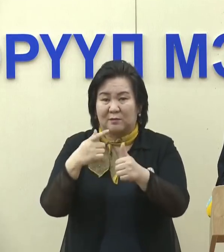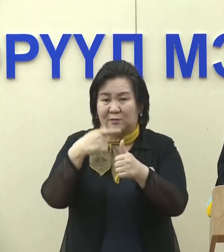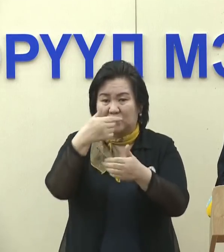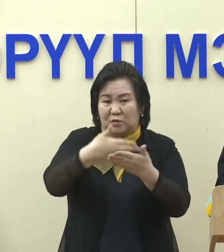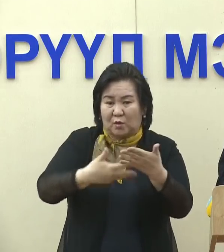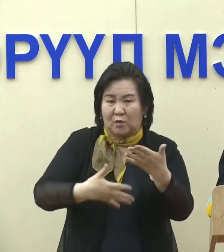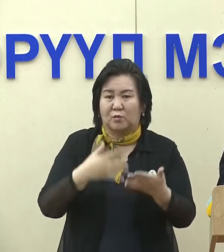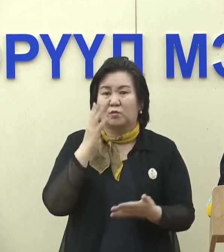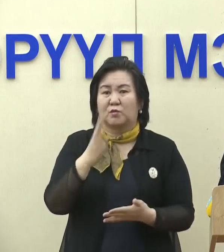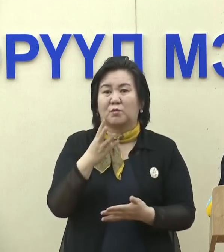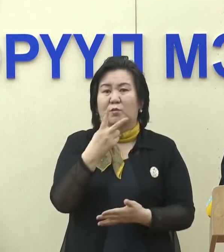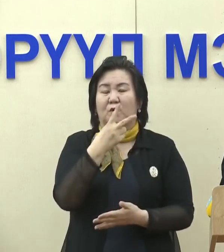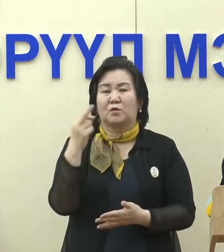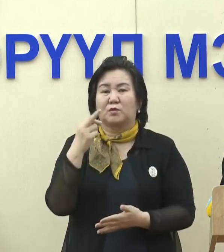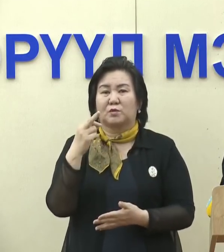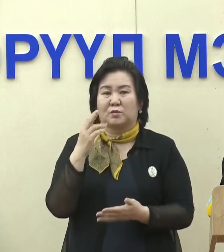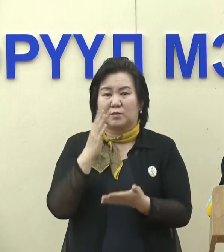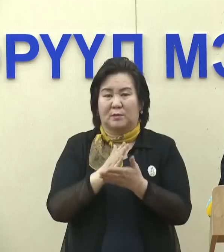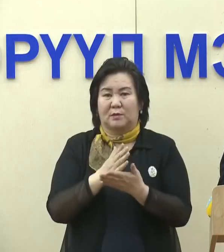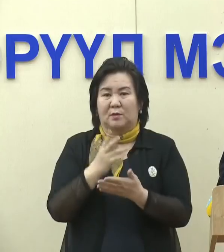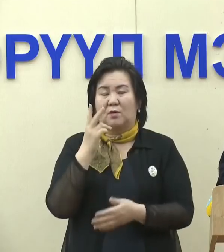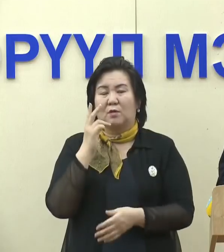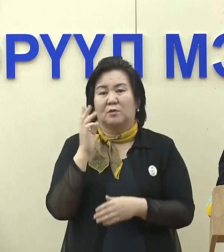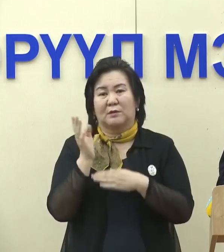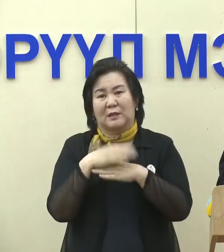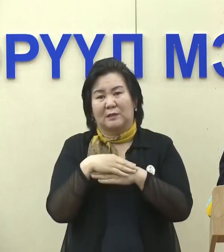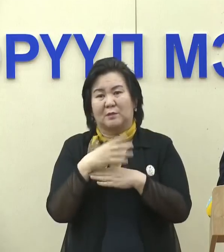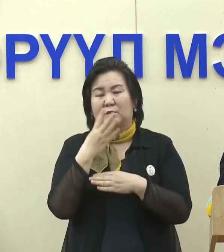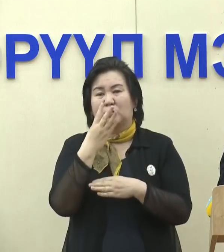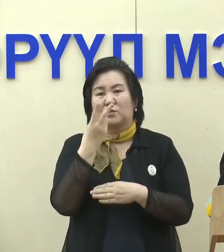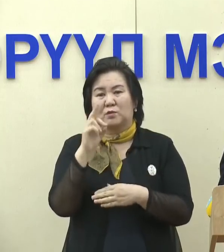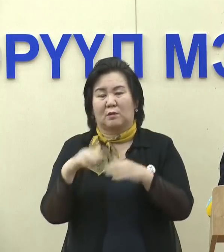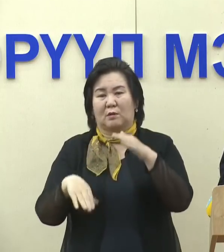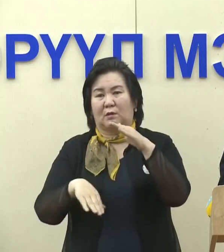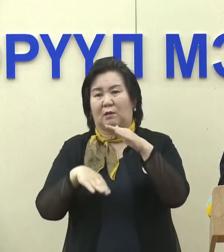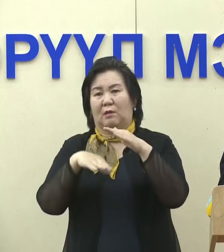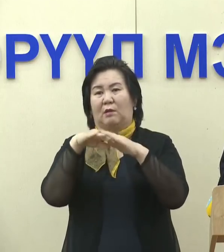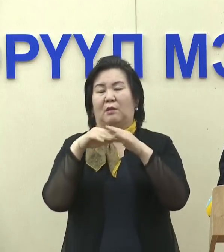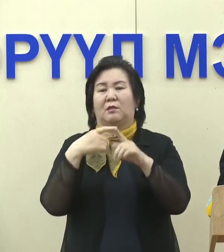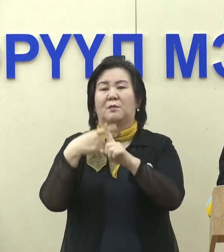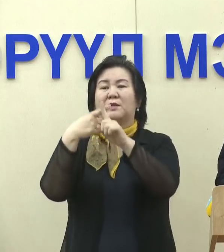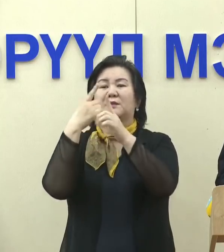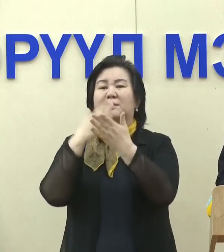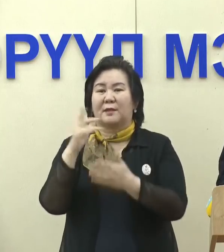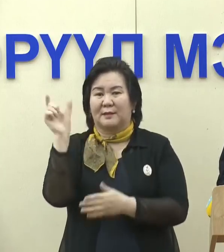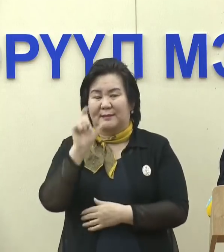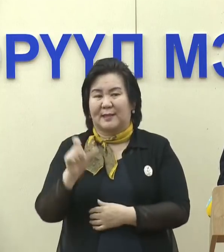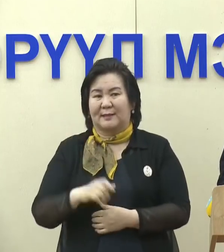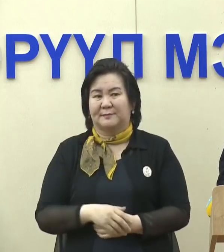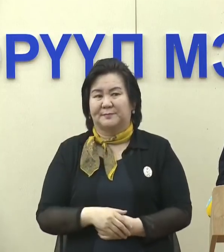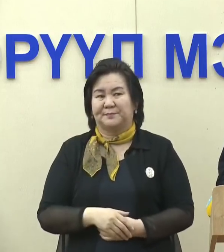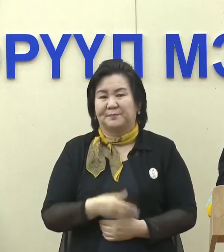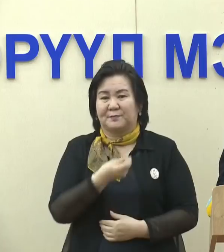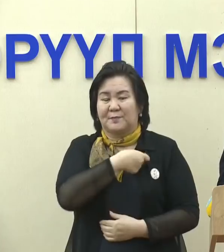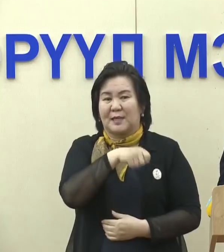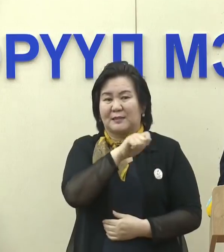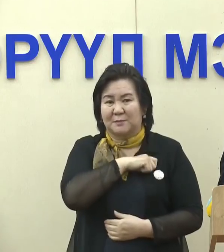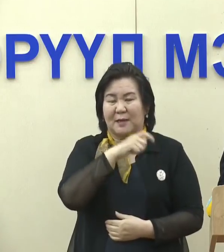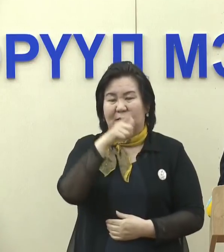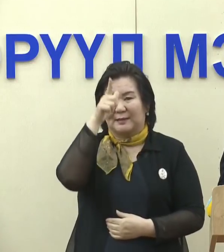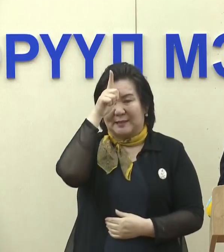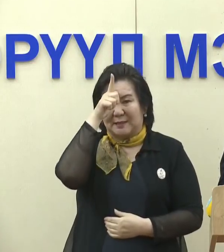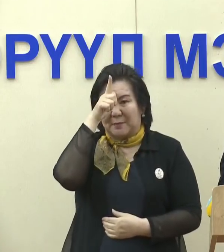тоо 4207-оор нас баралт 400 гаруй тохиолдлоор нэмэгдсэн байна. За мөн Испан,